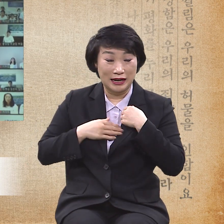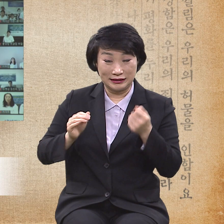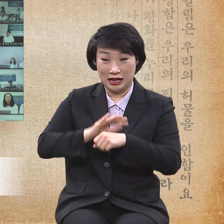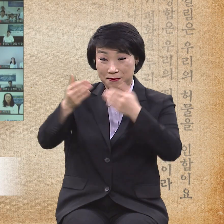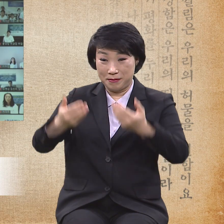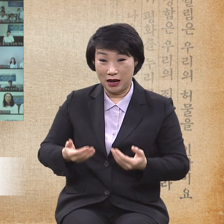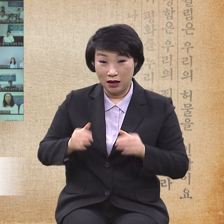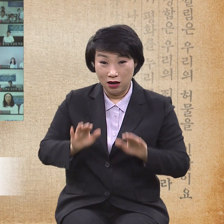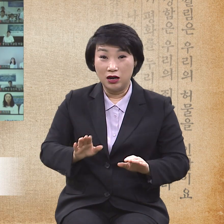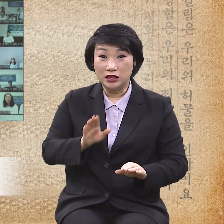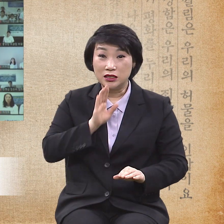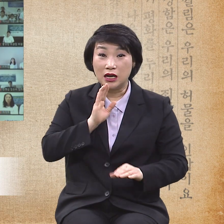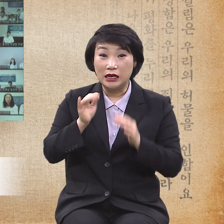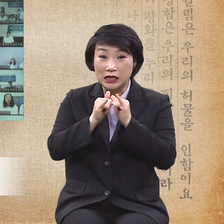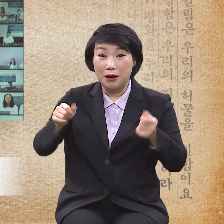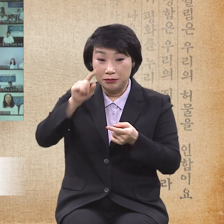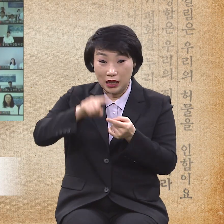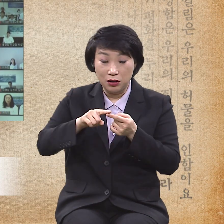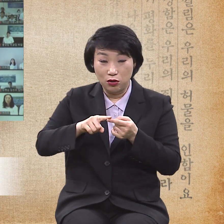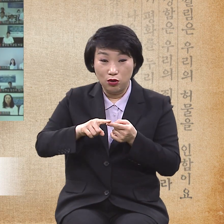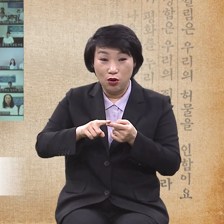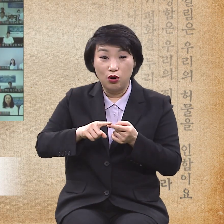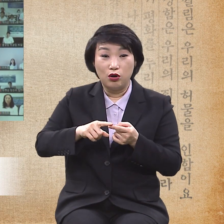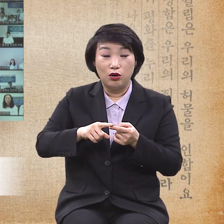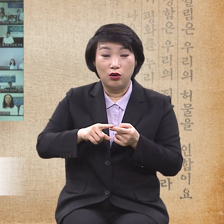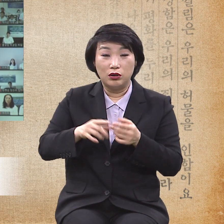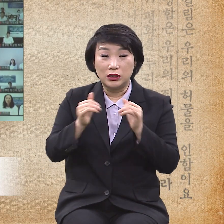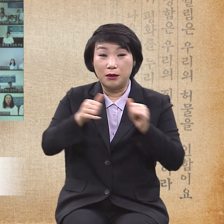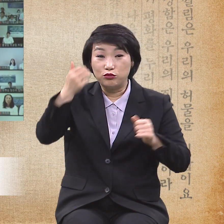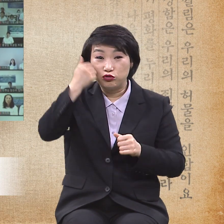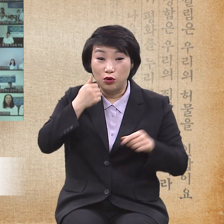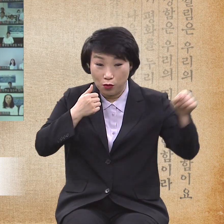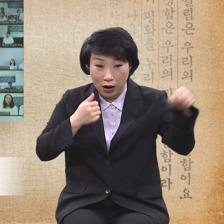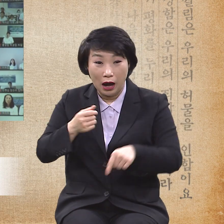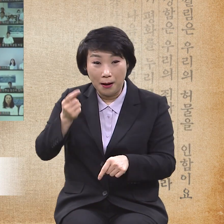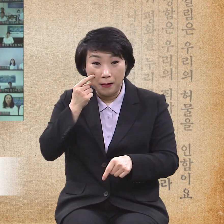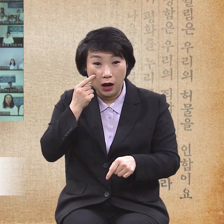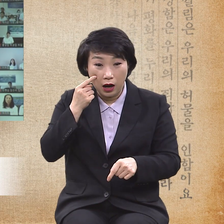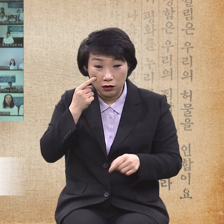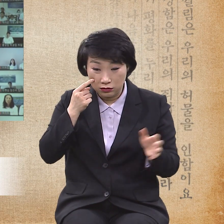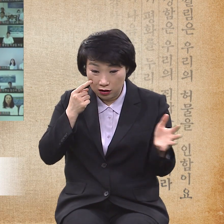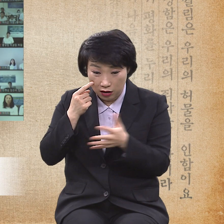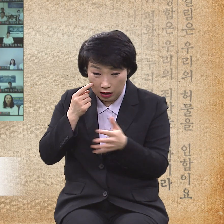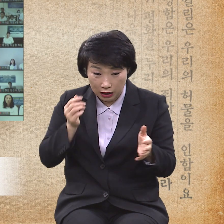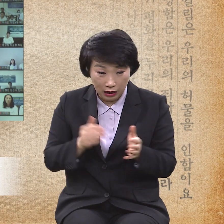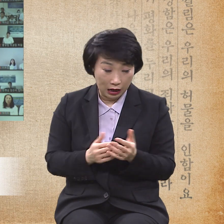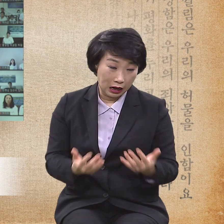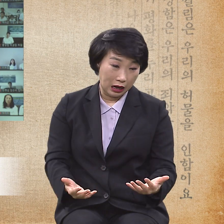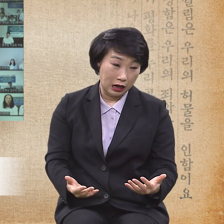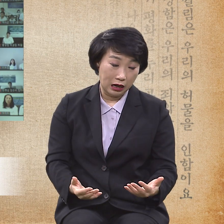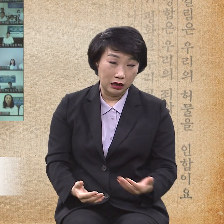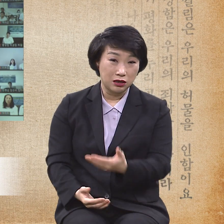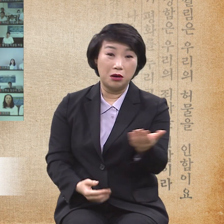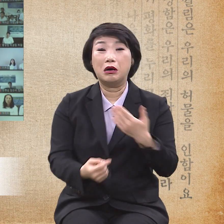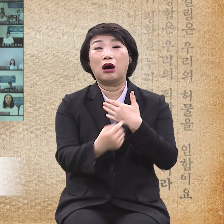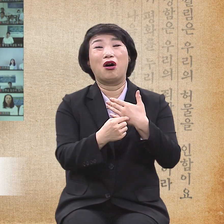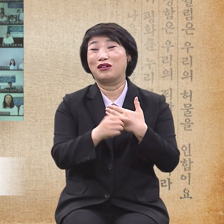받았다는데 진짜 받은 사람 나와봐라 하는데 하나도 안 나오네. 응? 말로